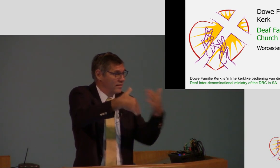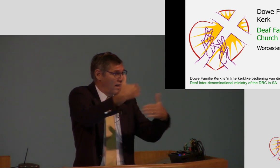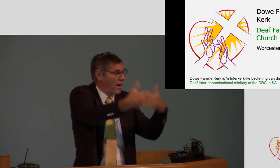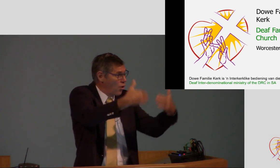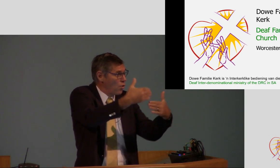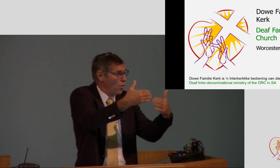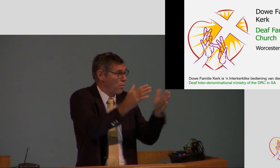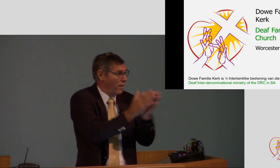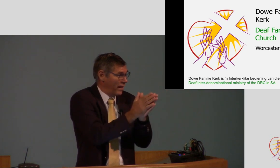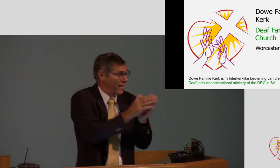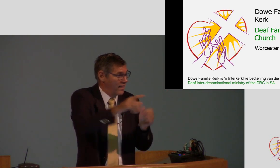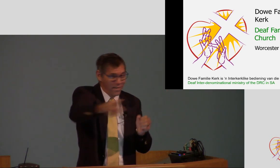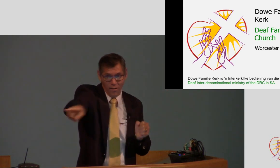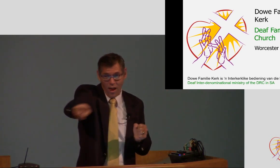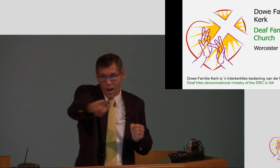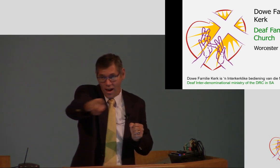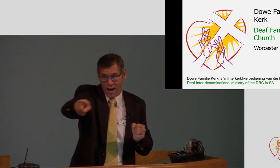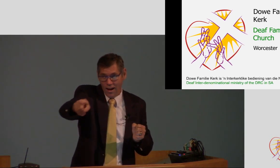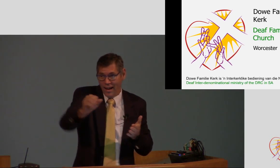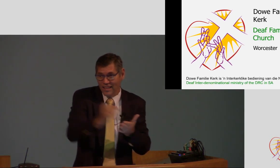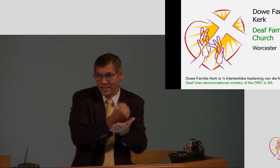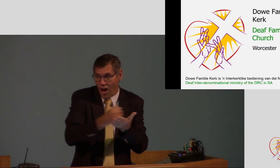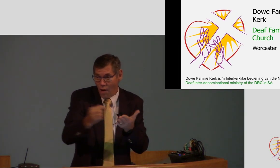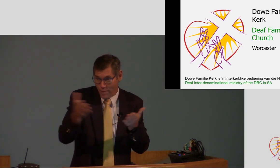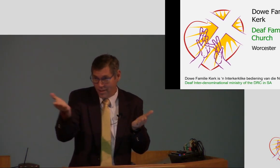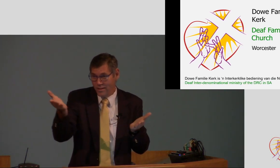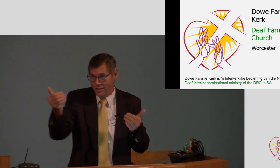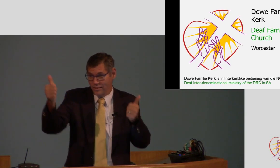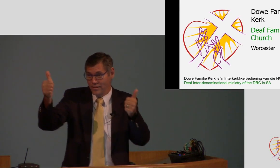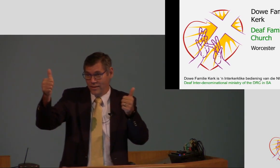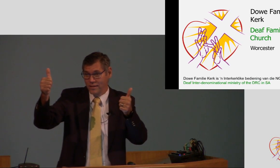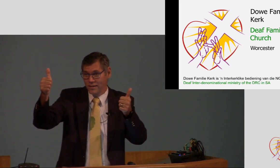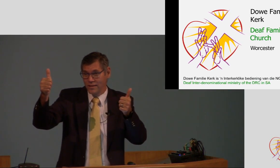Aanhou bid vir hulle. Eksamen.